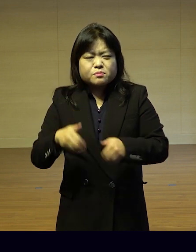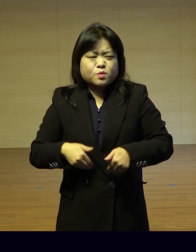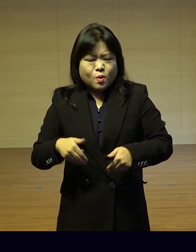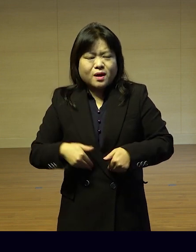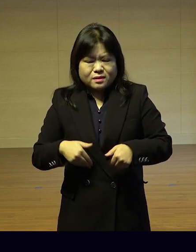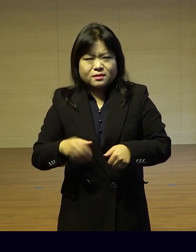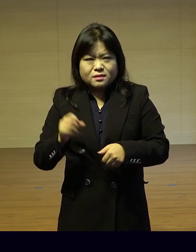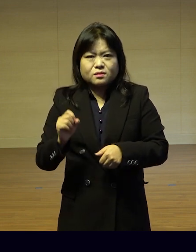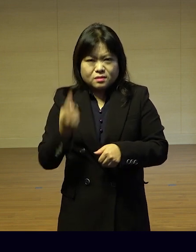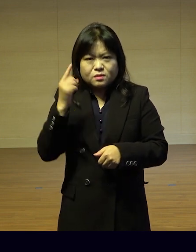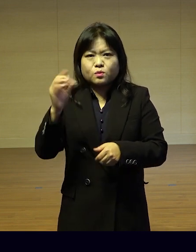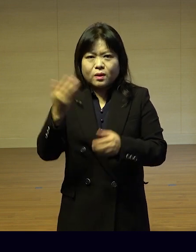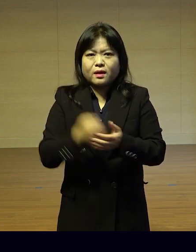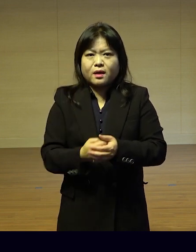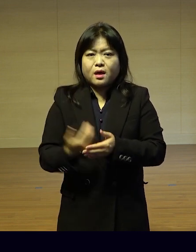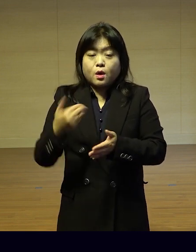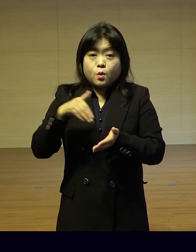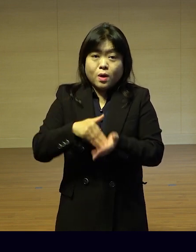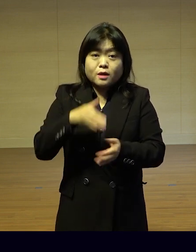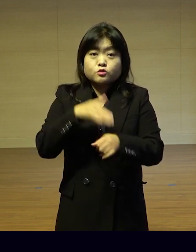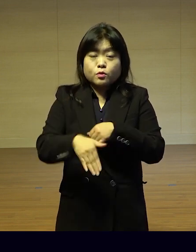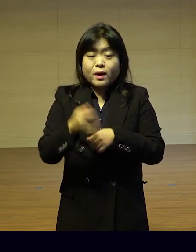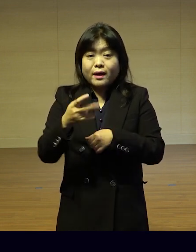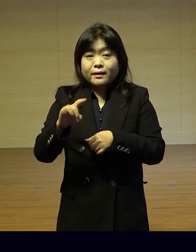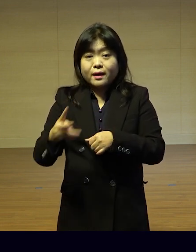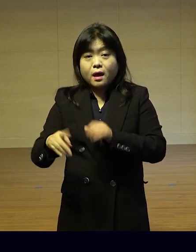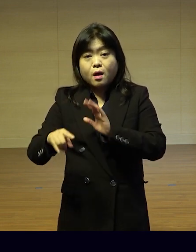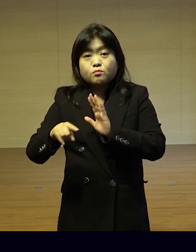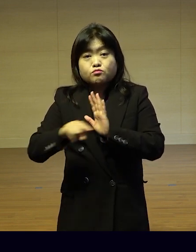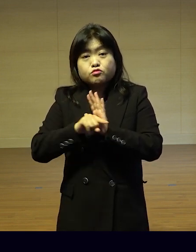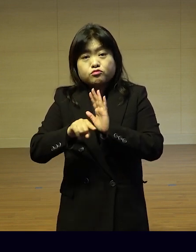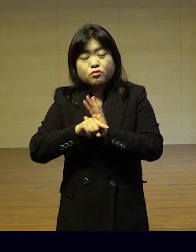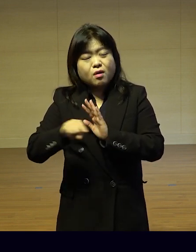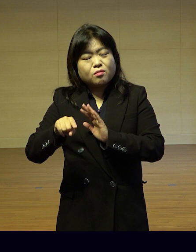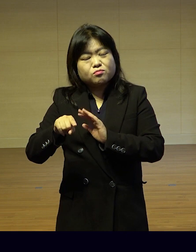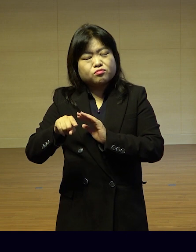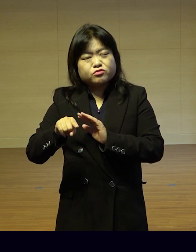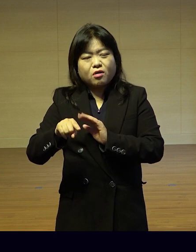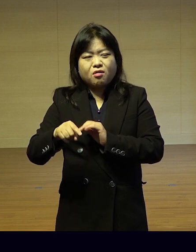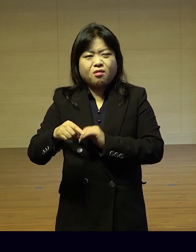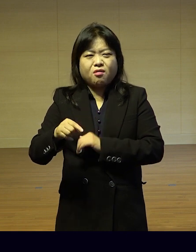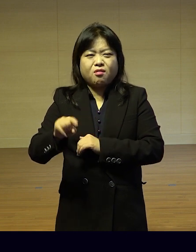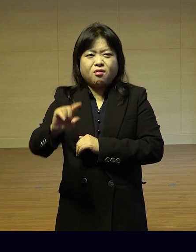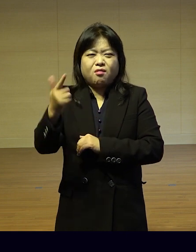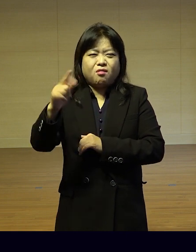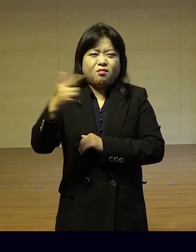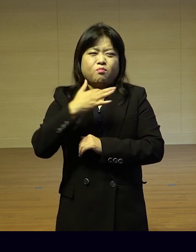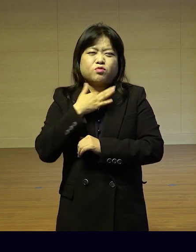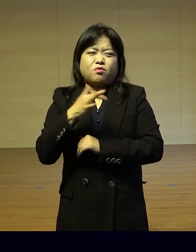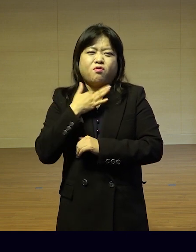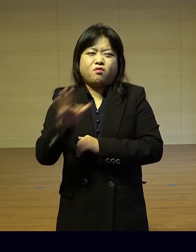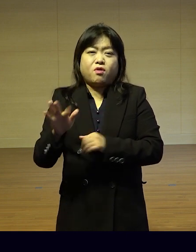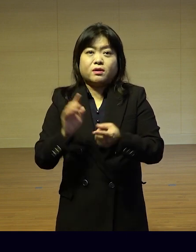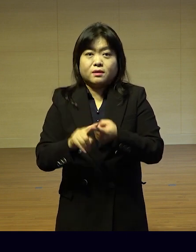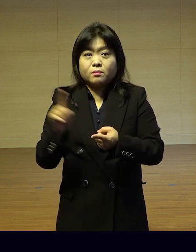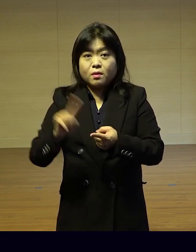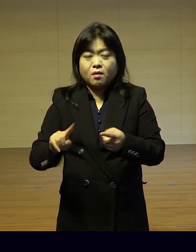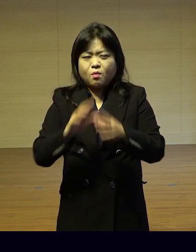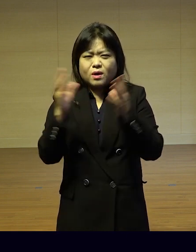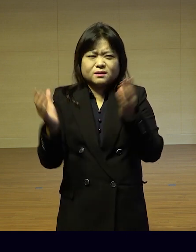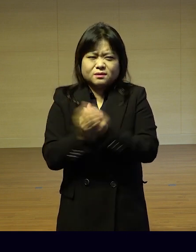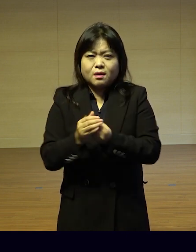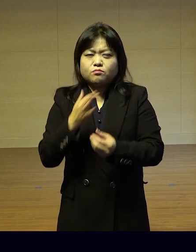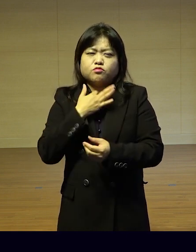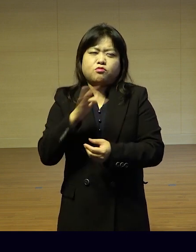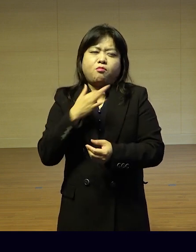계기죠. 회의주의와 헤겔이 말한 이 부정의 차이점은, 이 회의주의가 행하는 부정은 전면적인